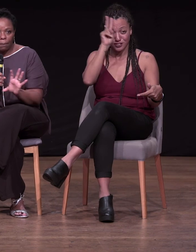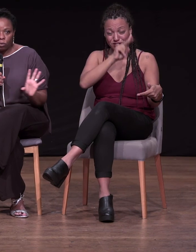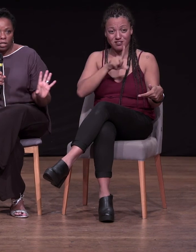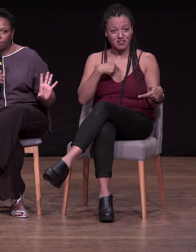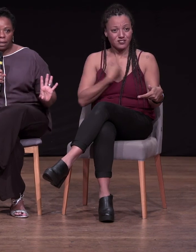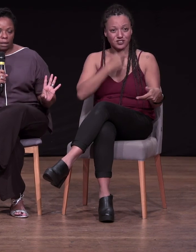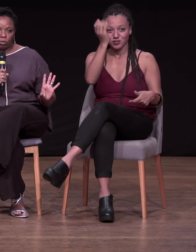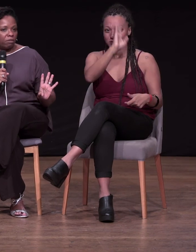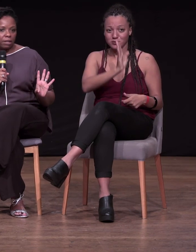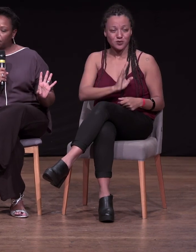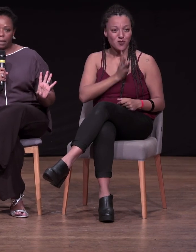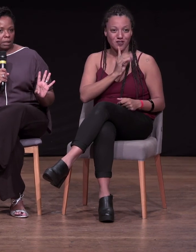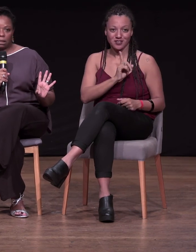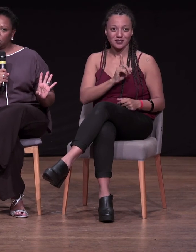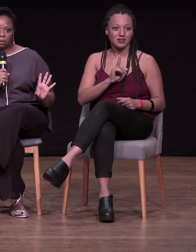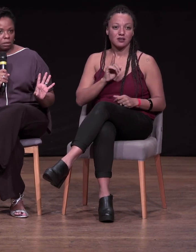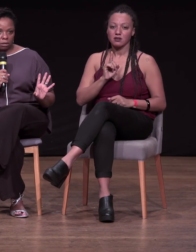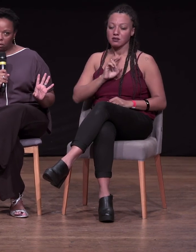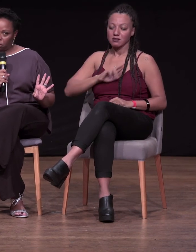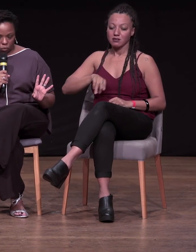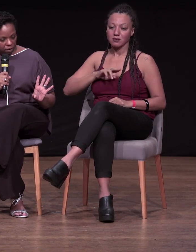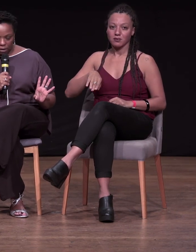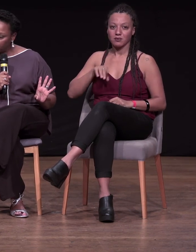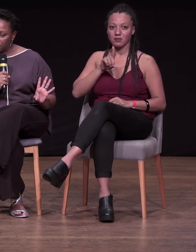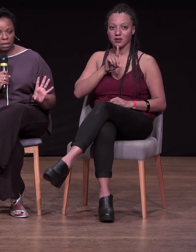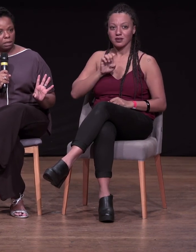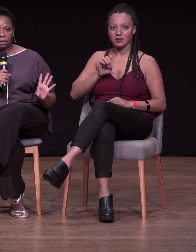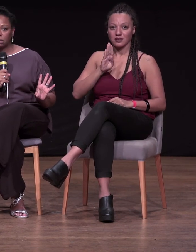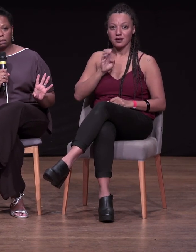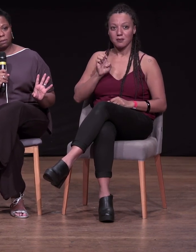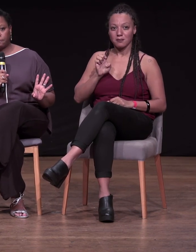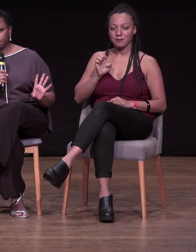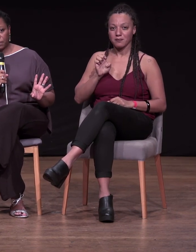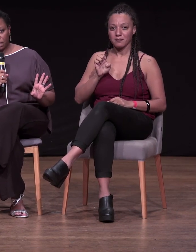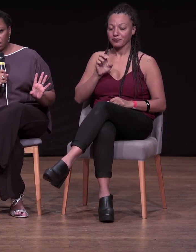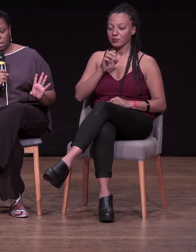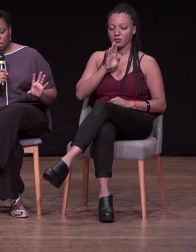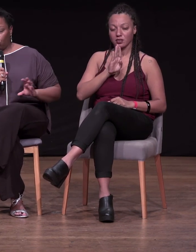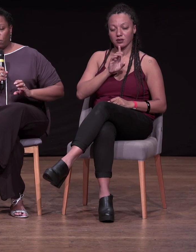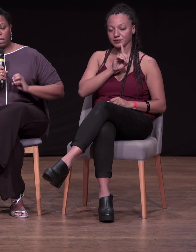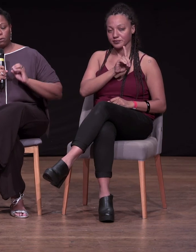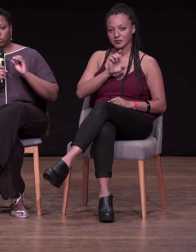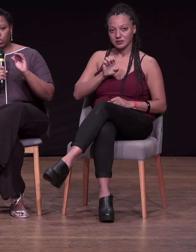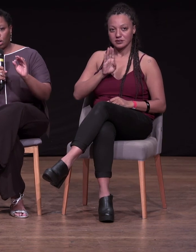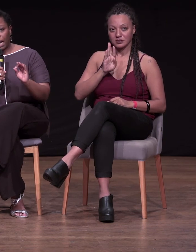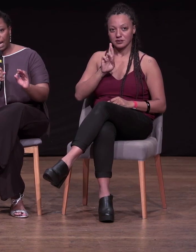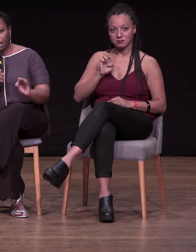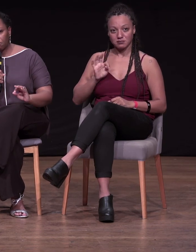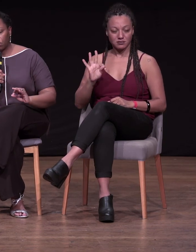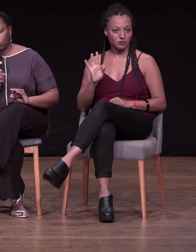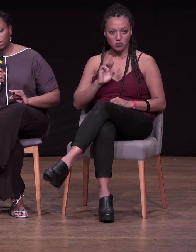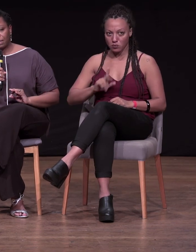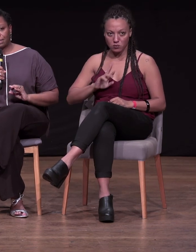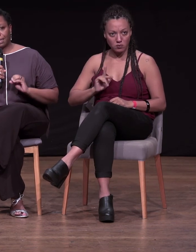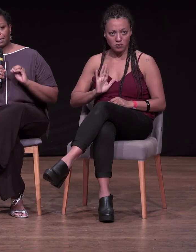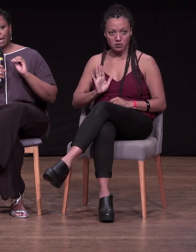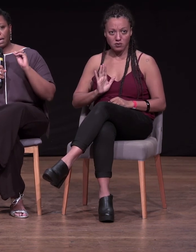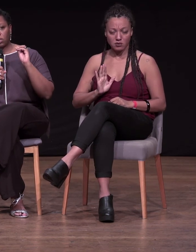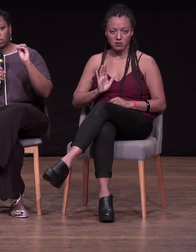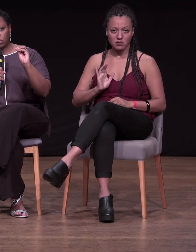maneira. Não é Debré, não é Verdebré, não é Verdebré. Como ele funcionava, com